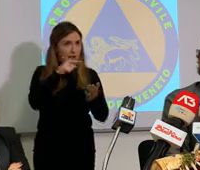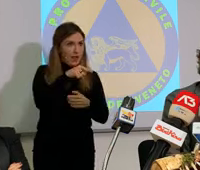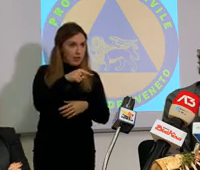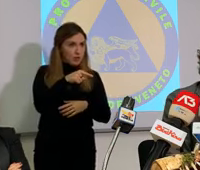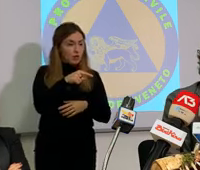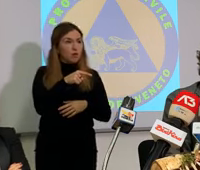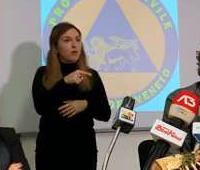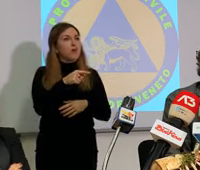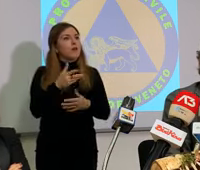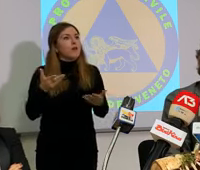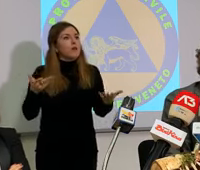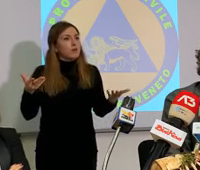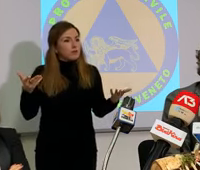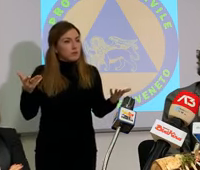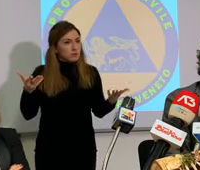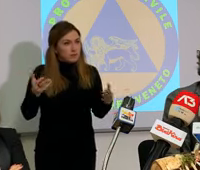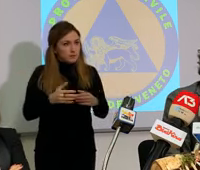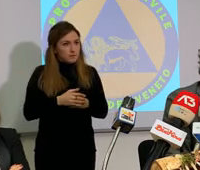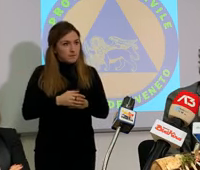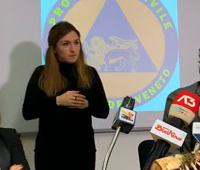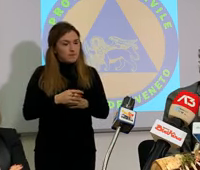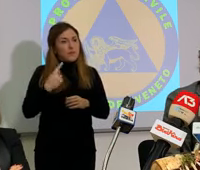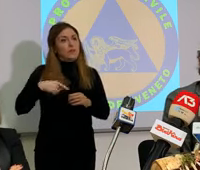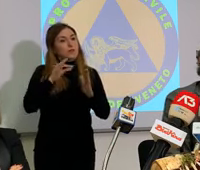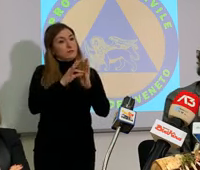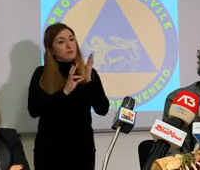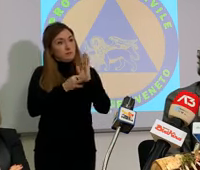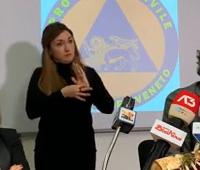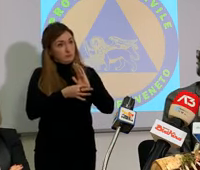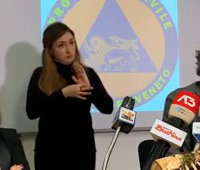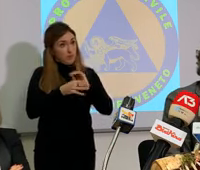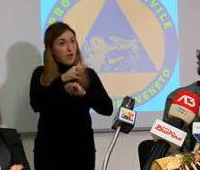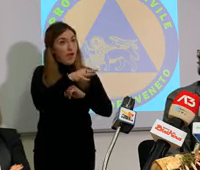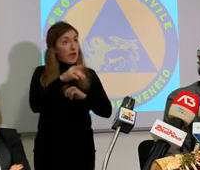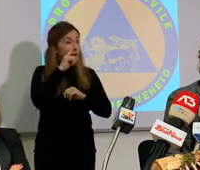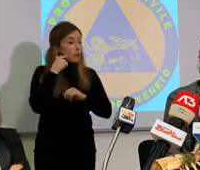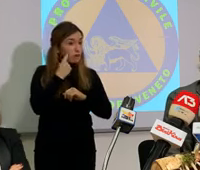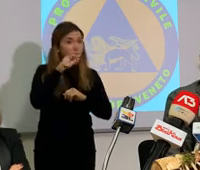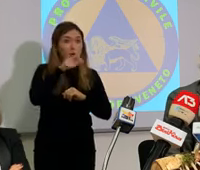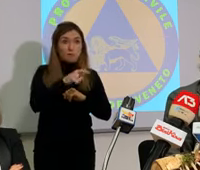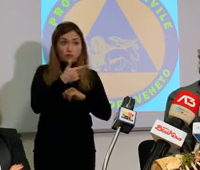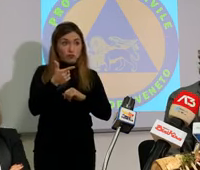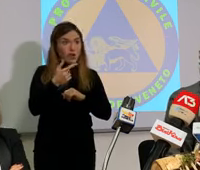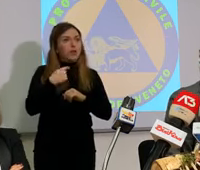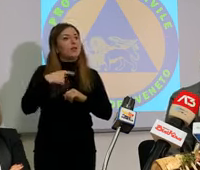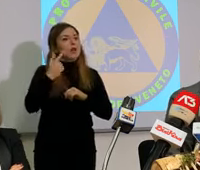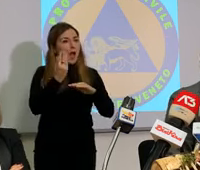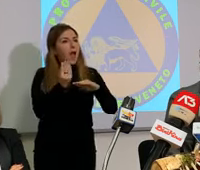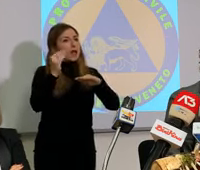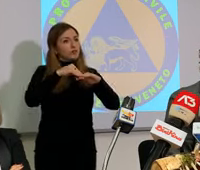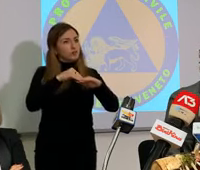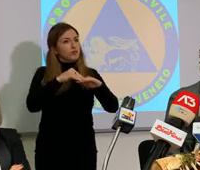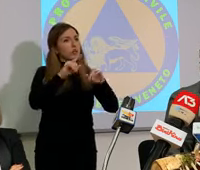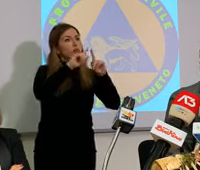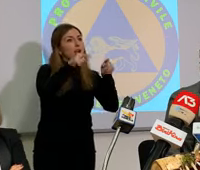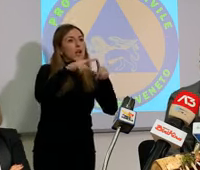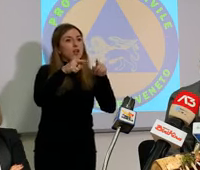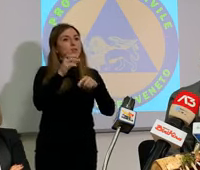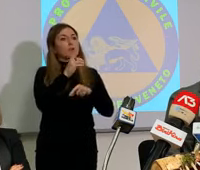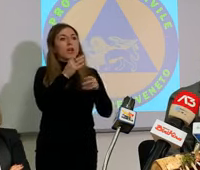buttare nulla che noi abbiamo dotato restrizioni quell area gialla che non erano obbligatorie e ce le siamo inventate noi abbiamo chiuso tutti i negozi la domenica